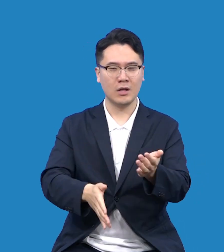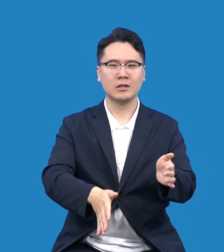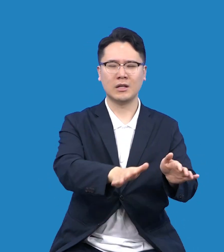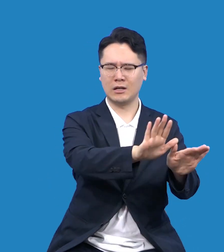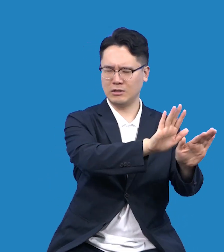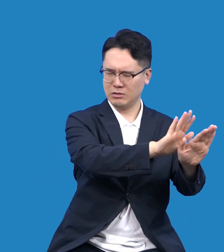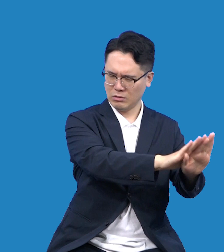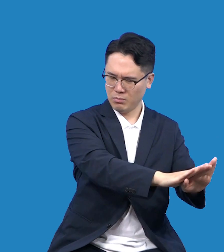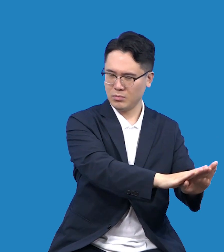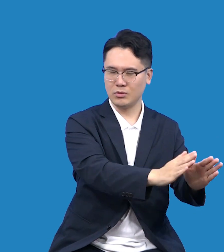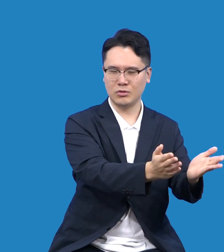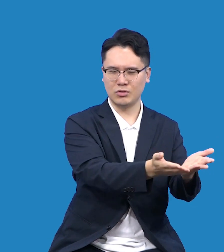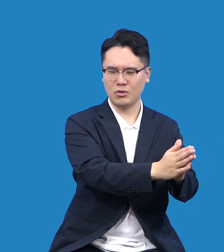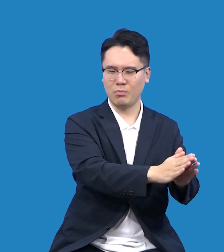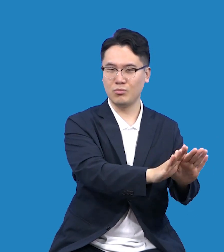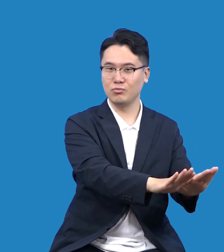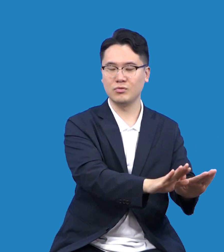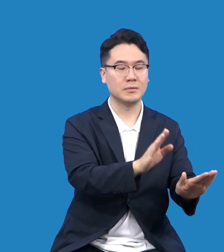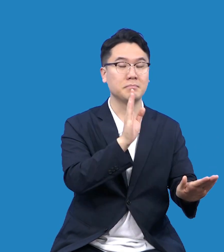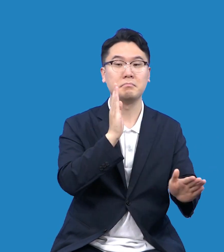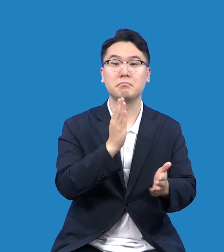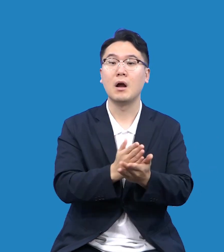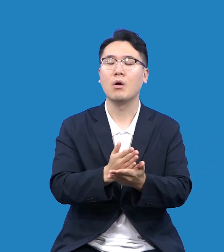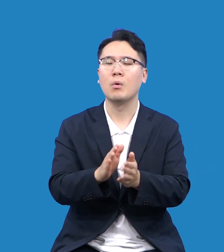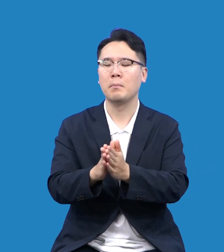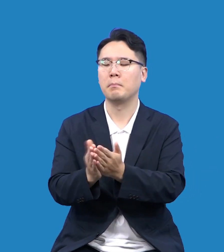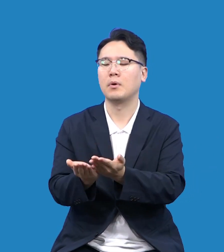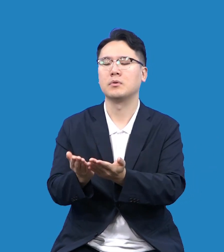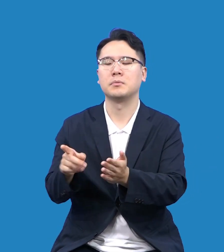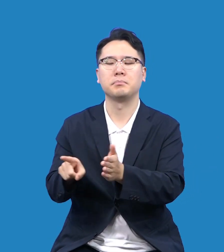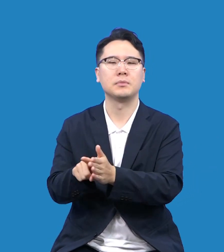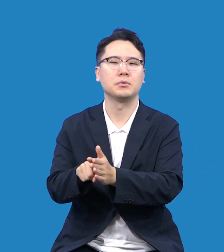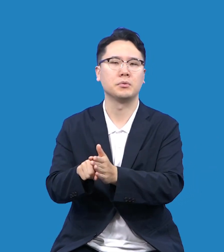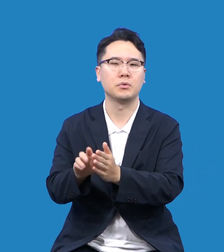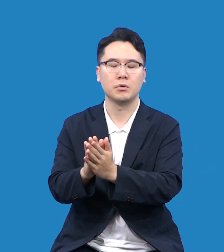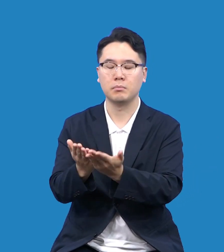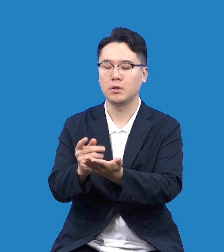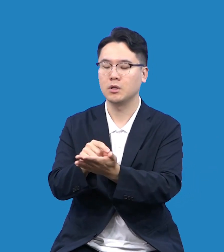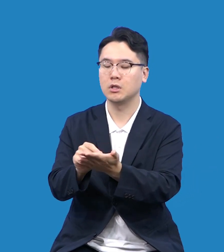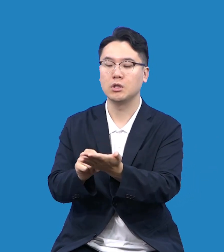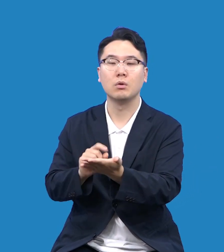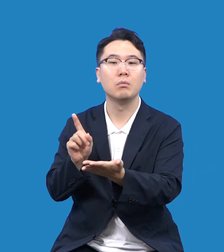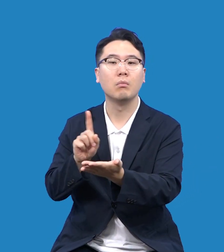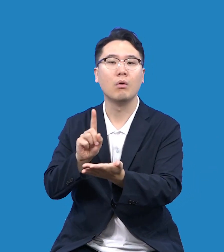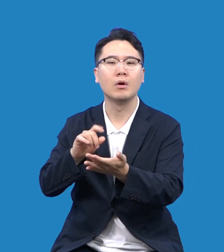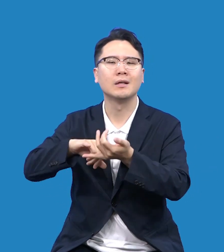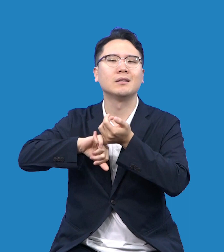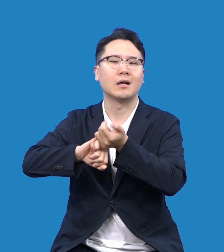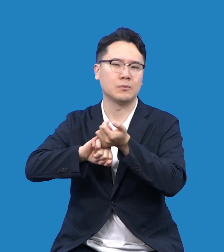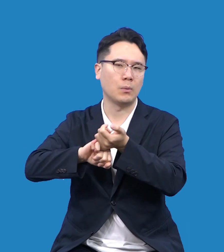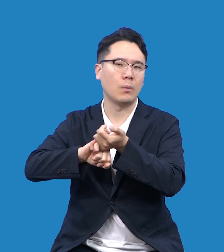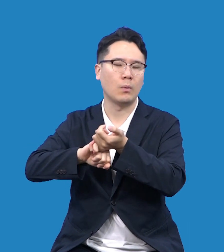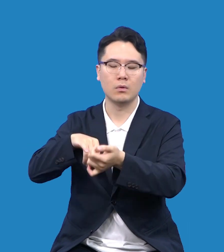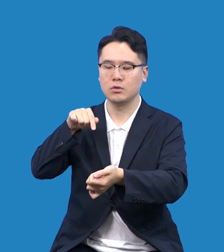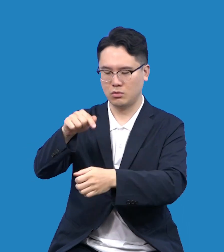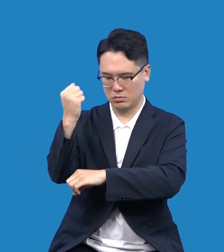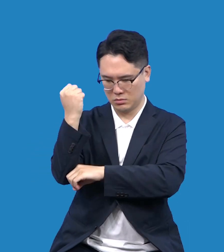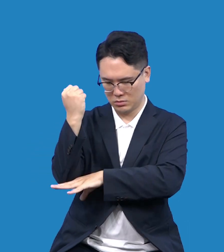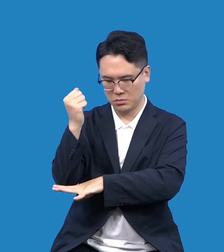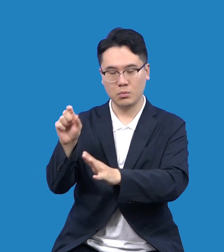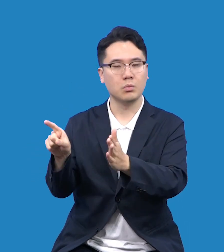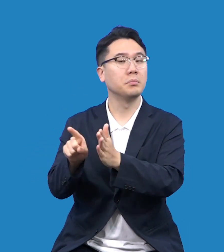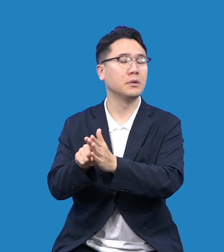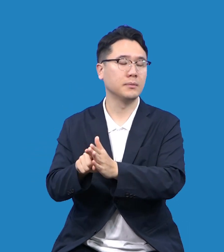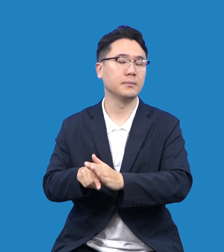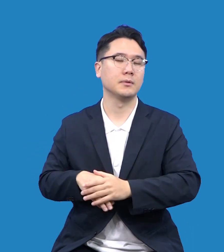여기에 뭐라고 기록된 약속의 말씀, 이 말씀을 근거로 우리는 믿을 수가 있어야 하는 것입니다.